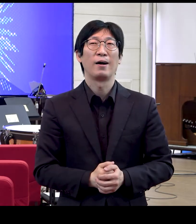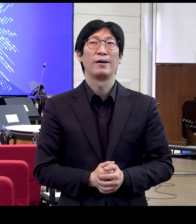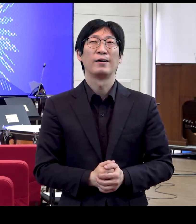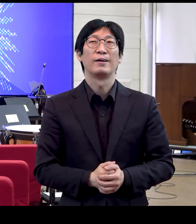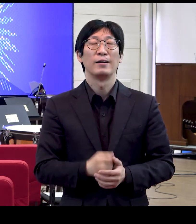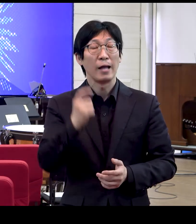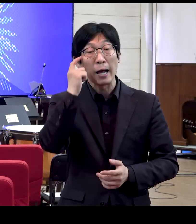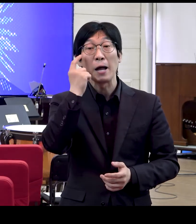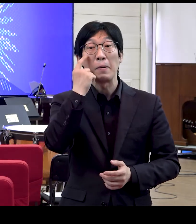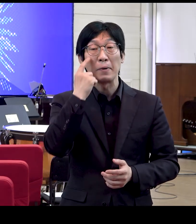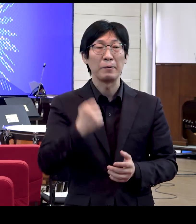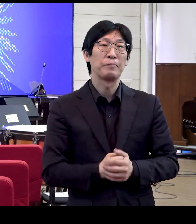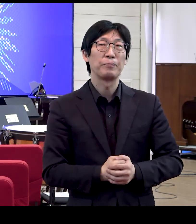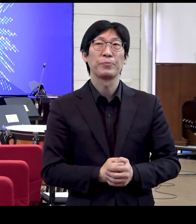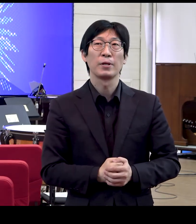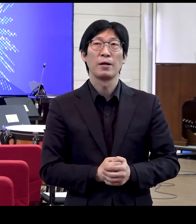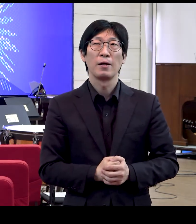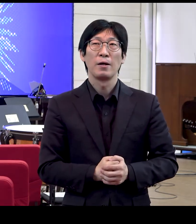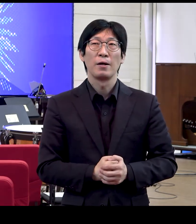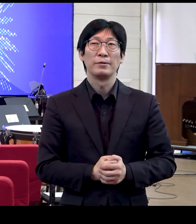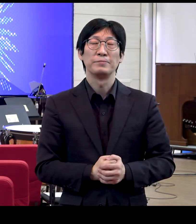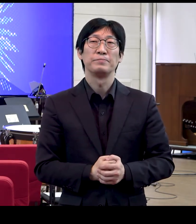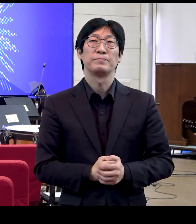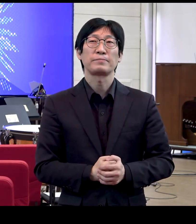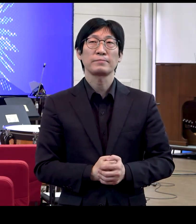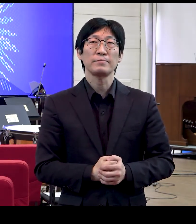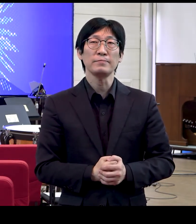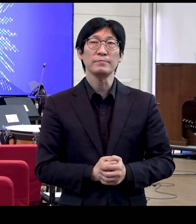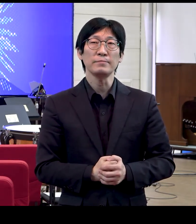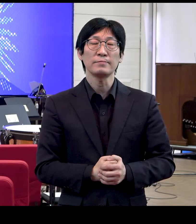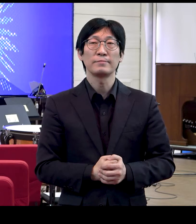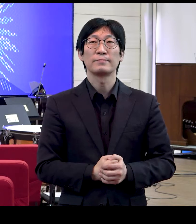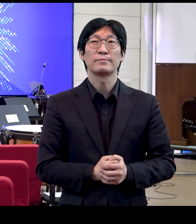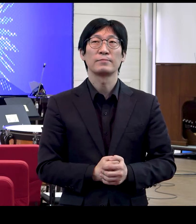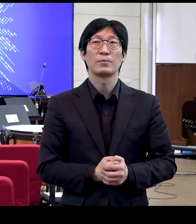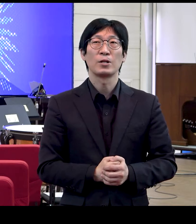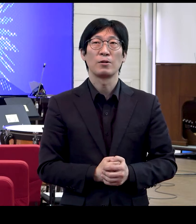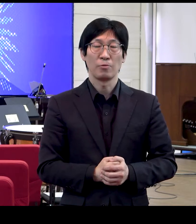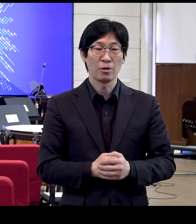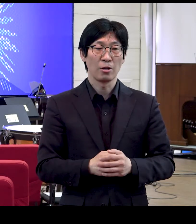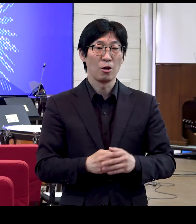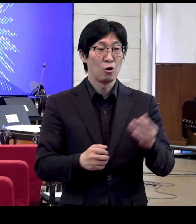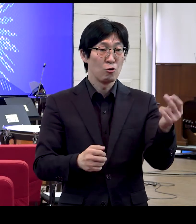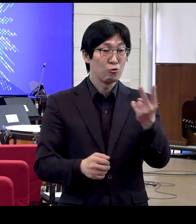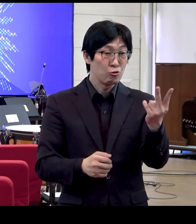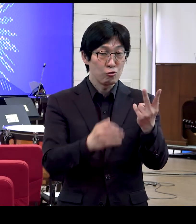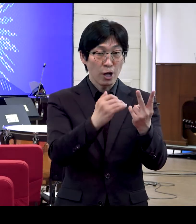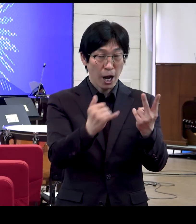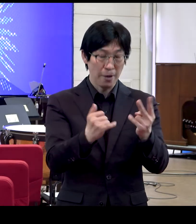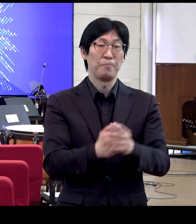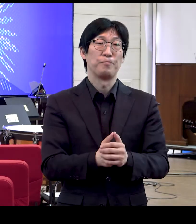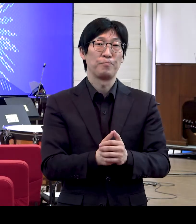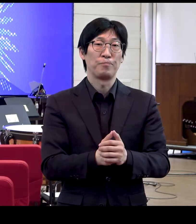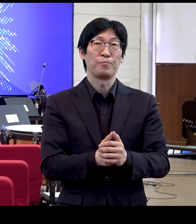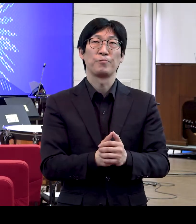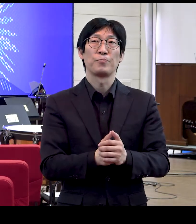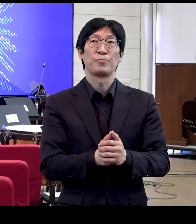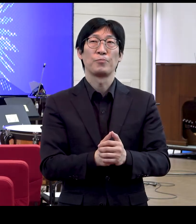아니, 생각해 보세요. 이전에는 정말 이 가족이 함께 있는